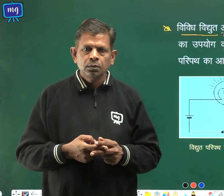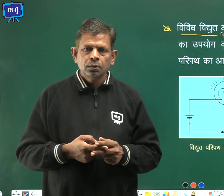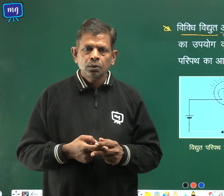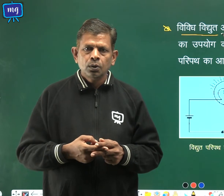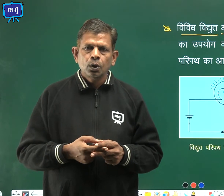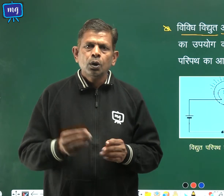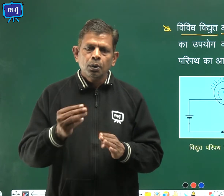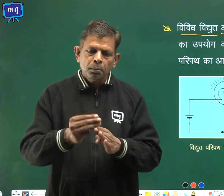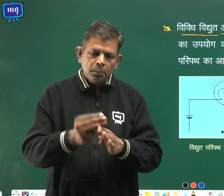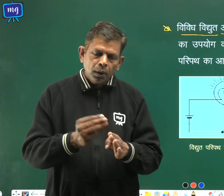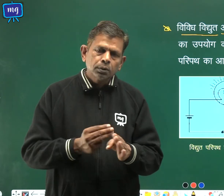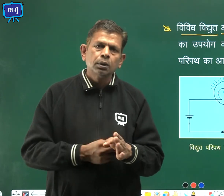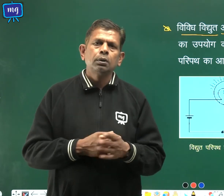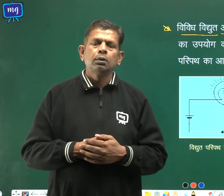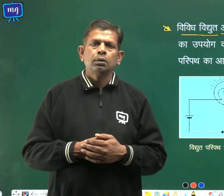अवयवों के